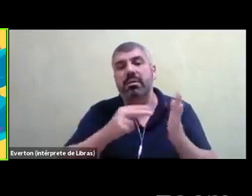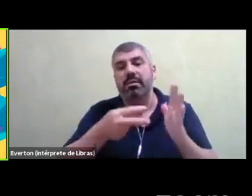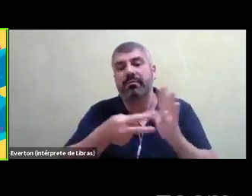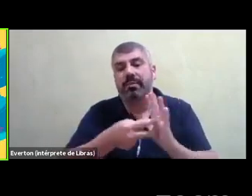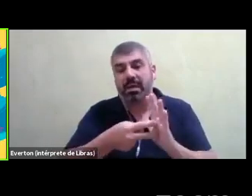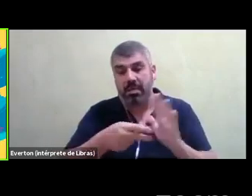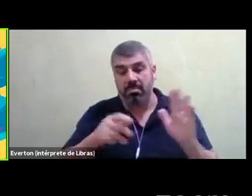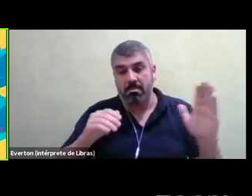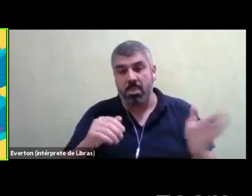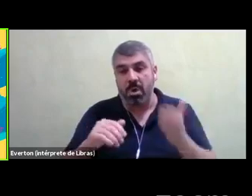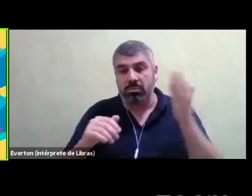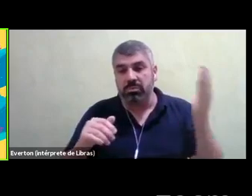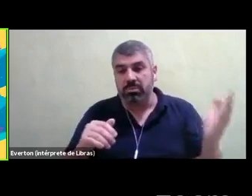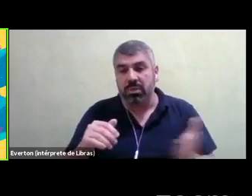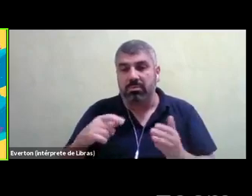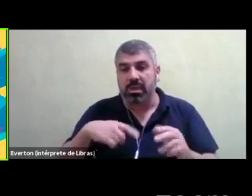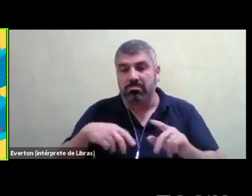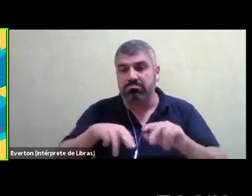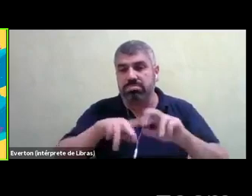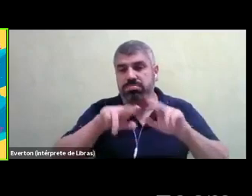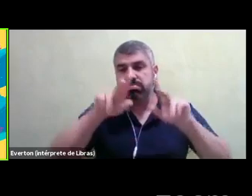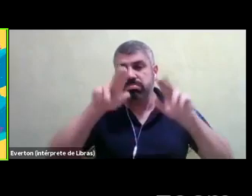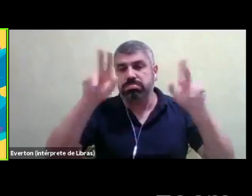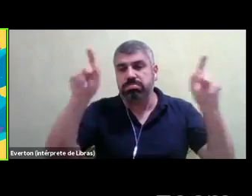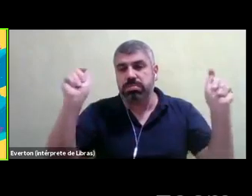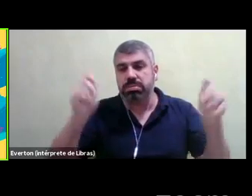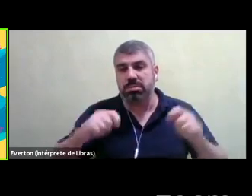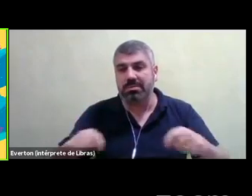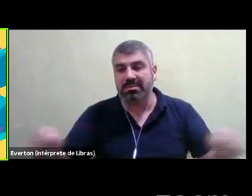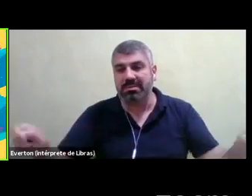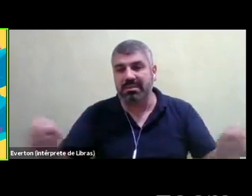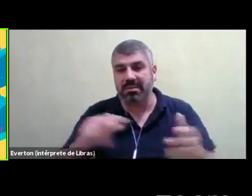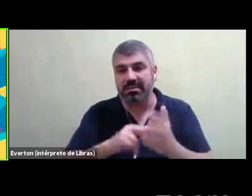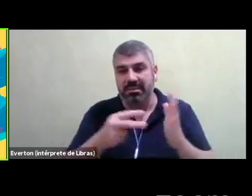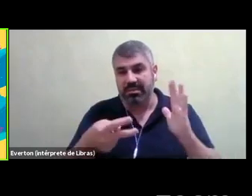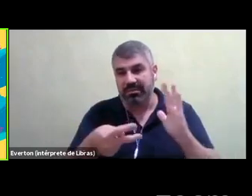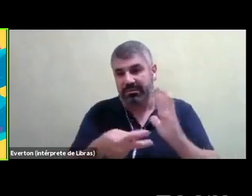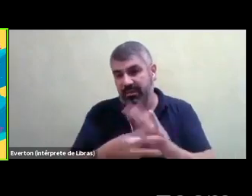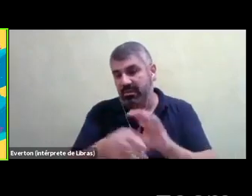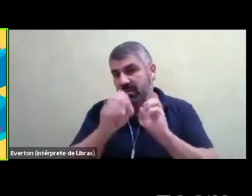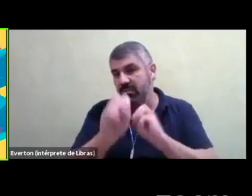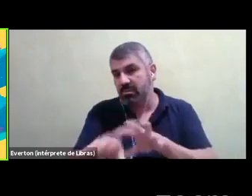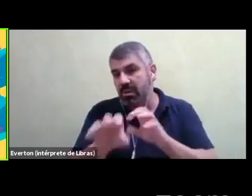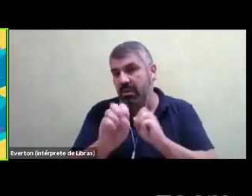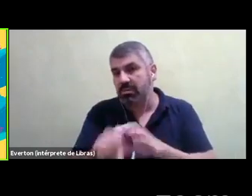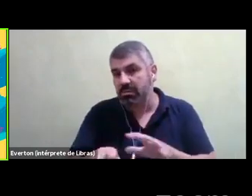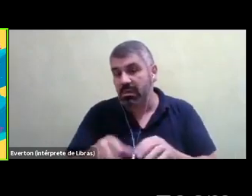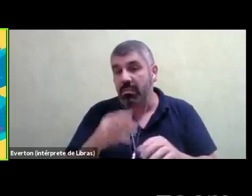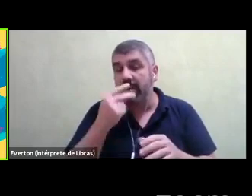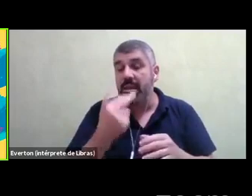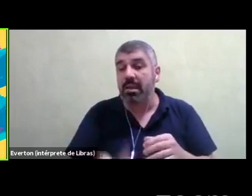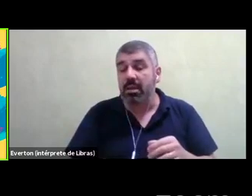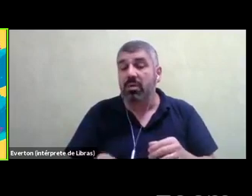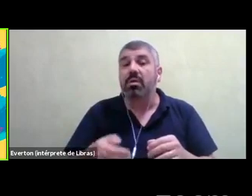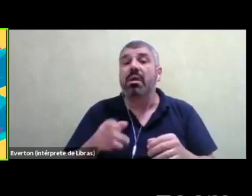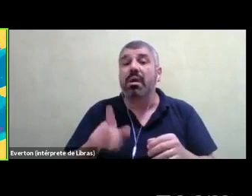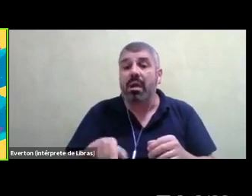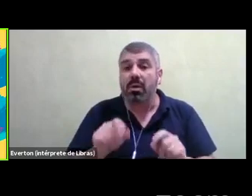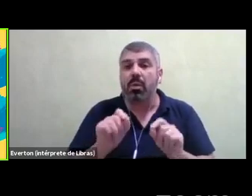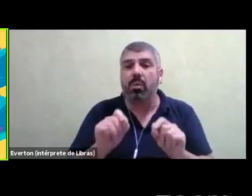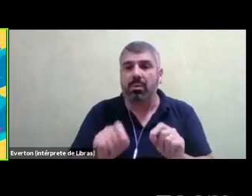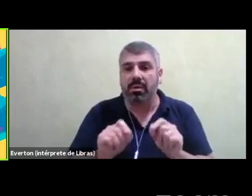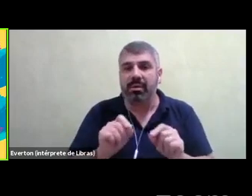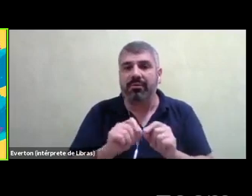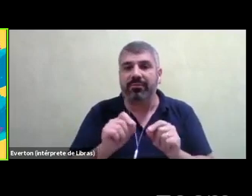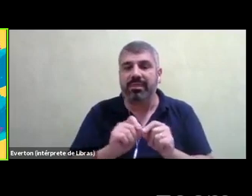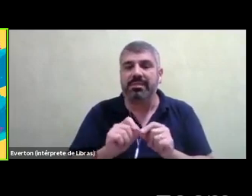tenha múltiplas potencialidades de significar. Educar de forma bilíngue é construir